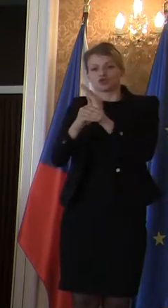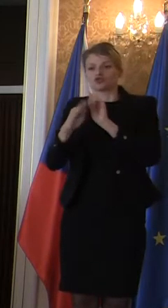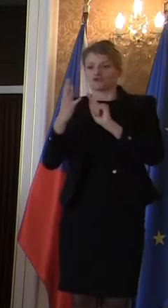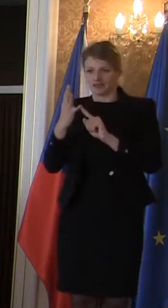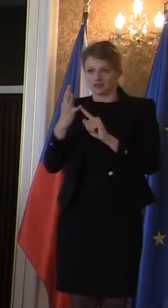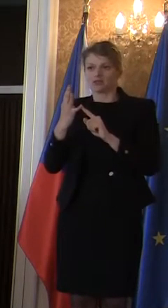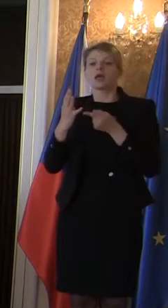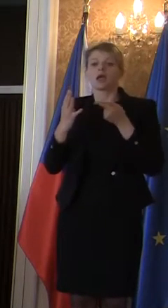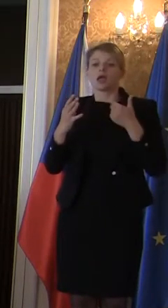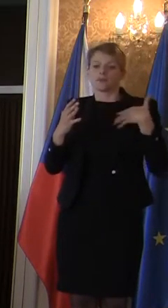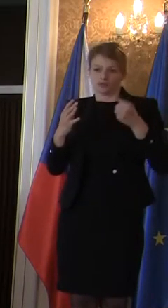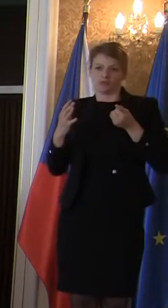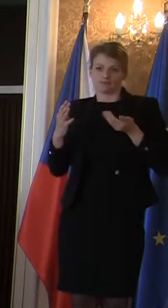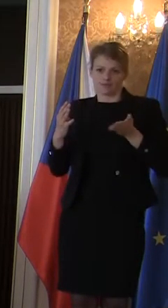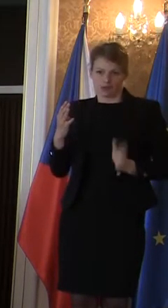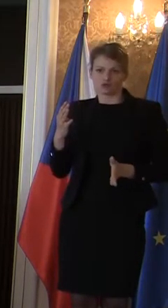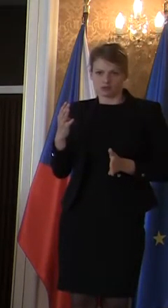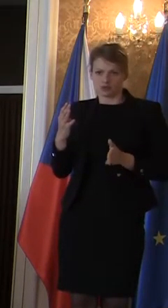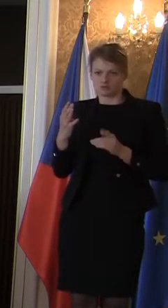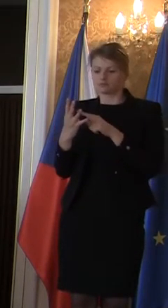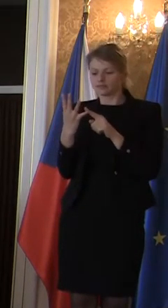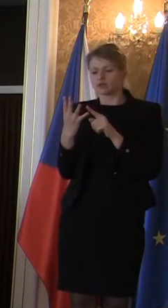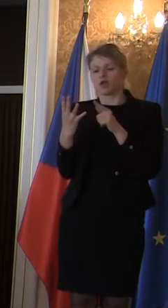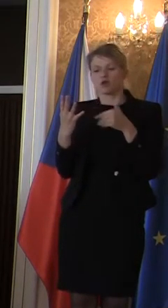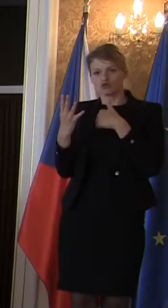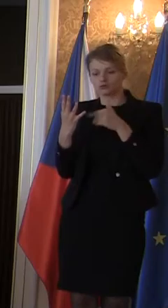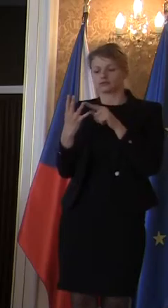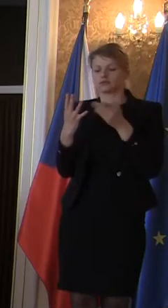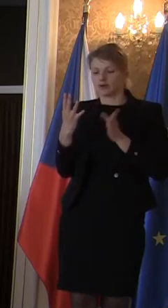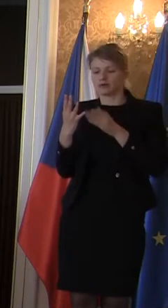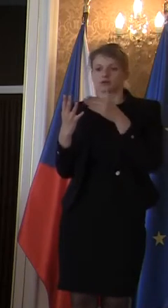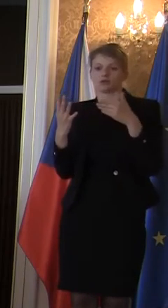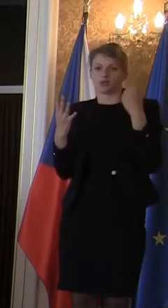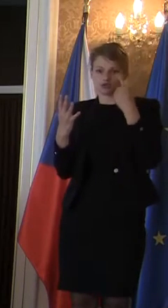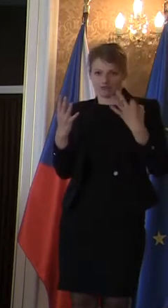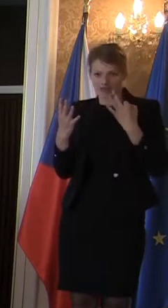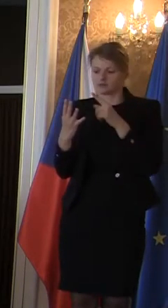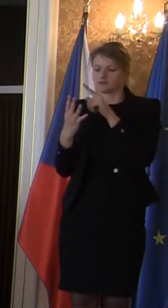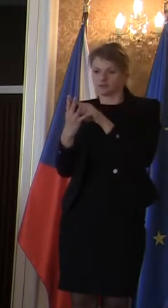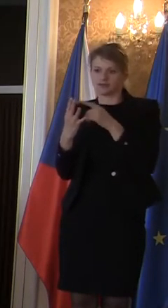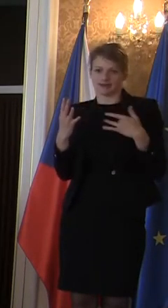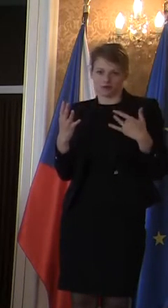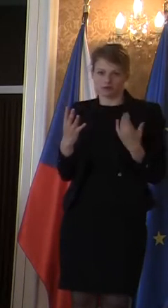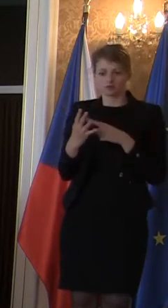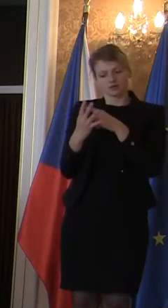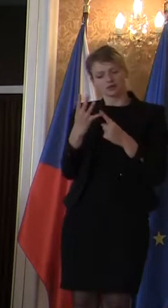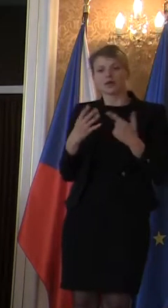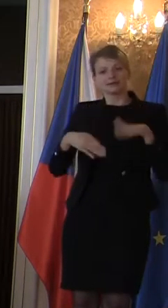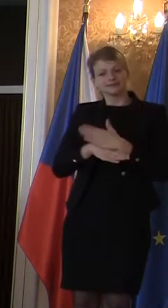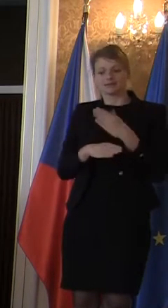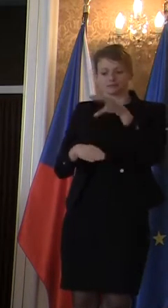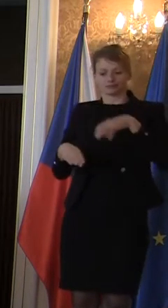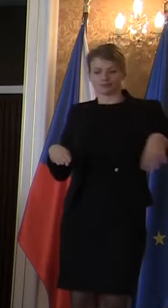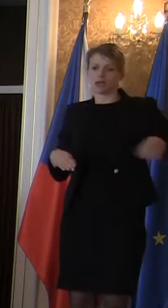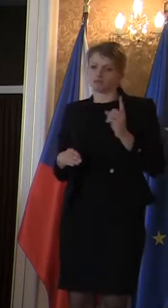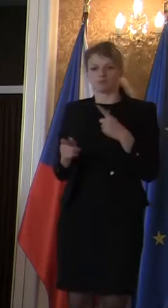a sociálních věcí, ministerstvo zdravotnictví a ministerstvo školství. A je určitě celý balík problémů, který potřebujeme řešit. A